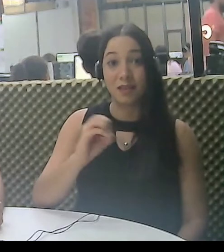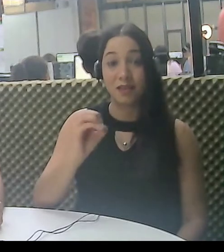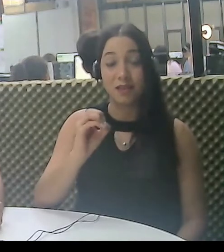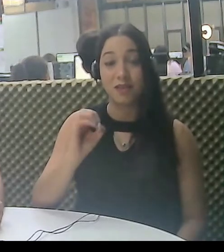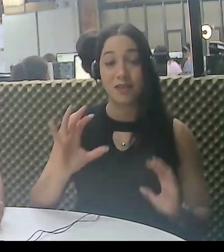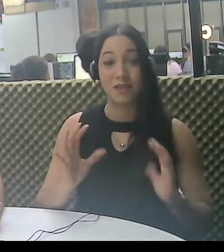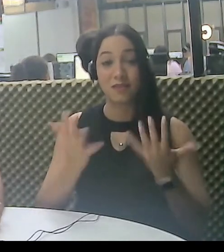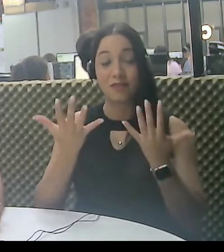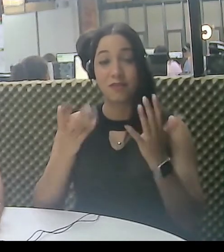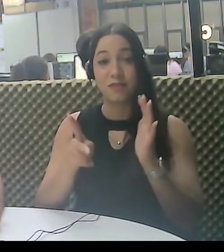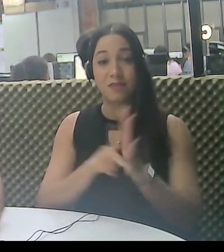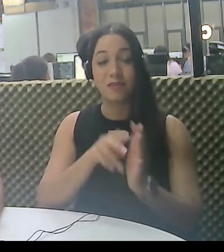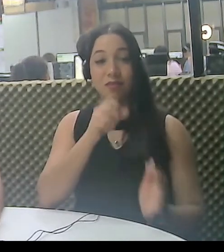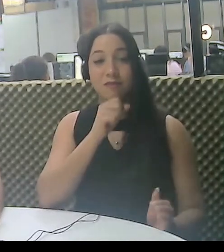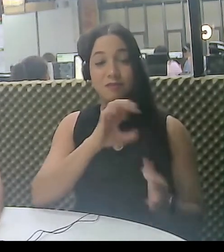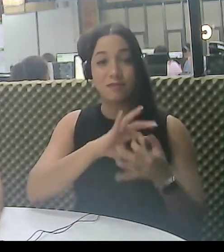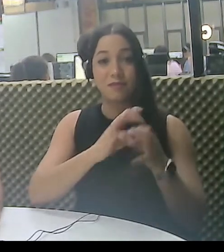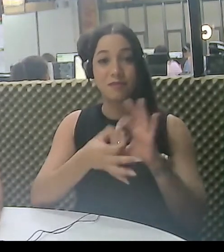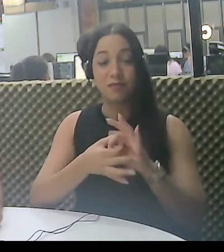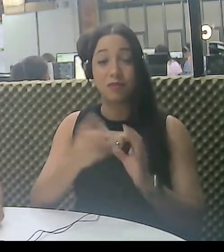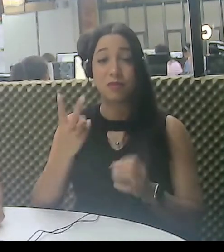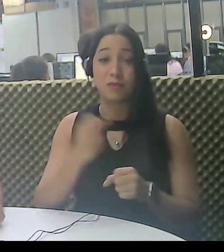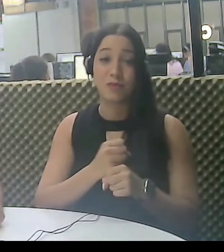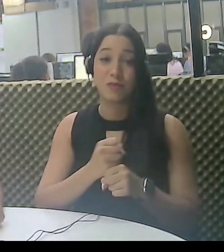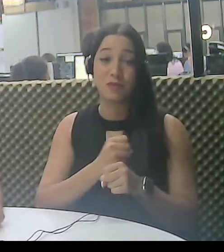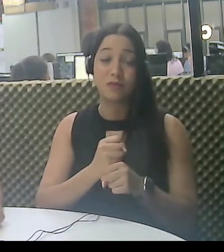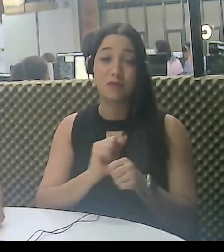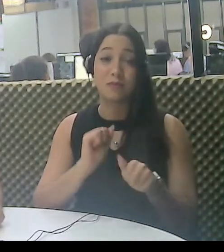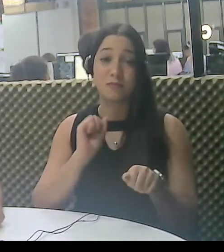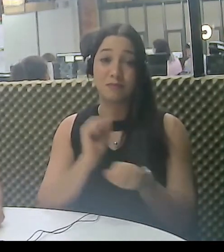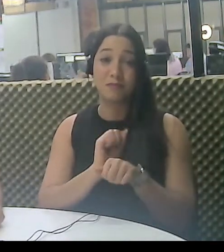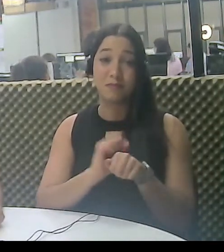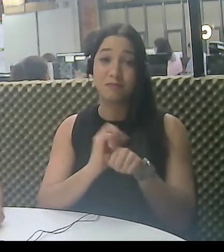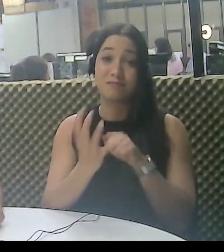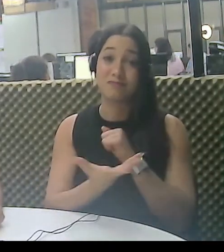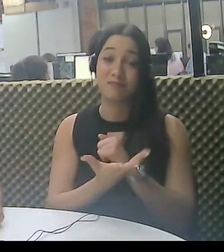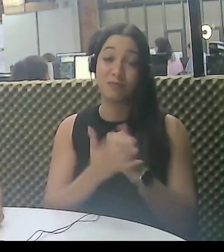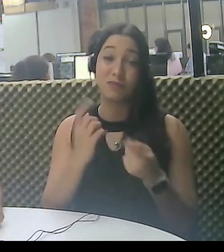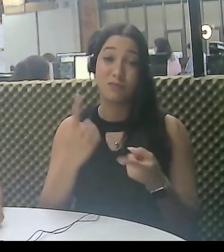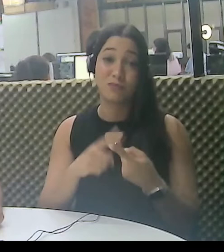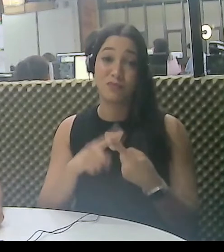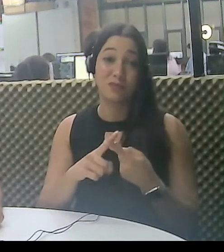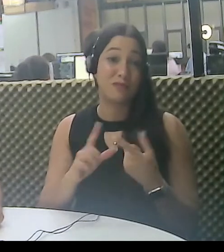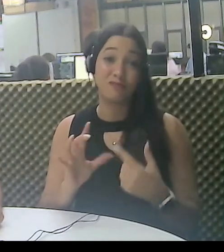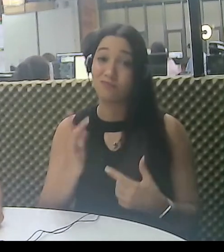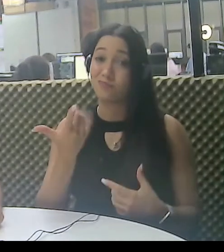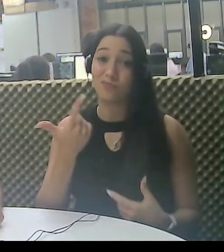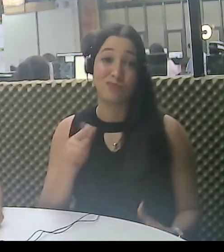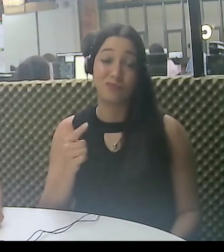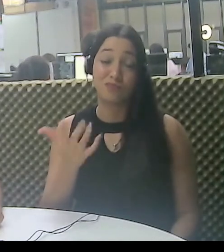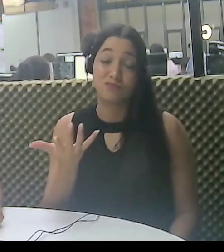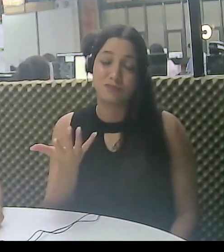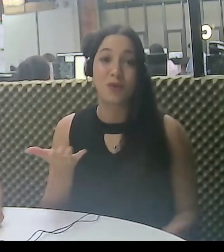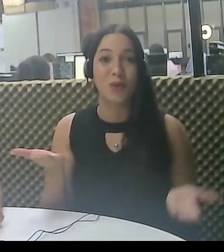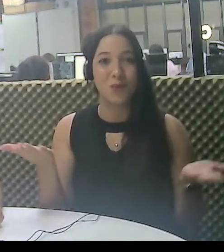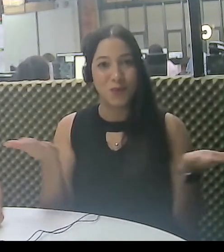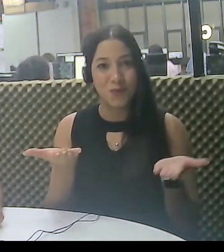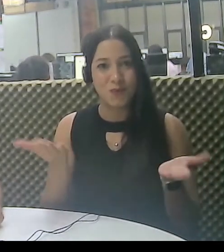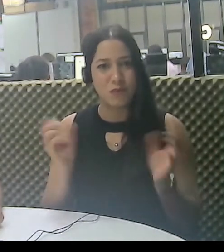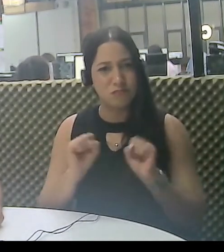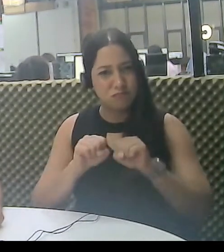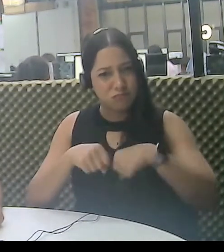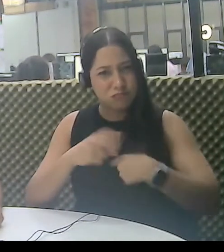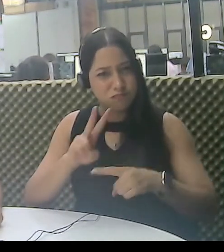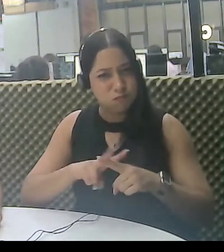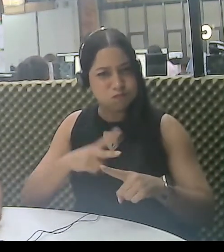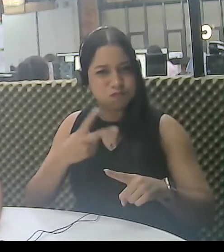Idoso que nós estamos fazendo. Nós ficamos 2 anos nessa pandemia sem a acontecer as Olimpíadas. E hoje ela veio com força